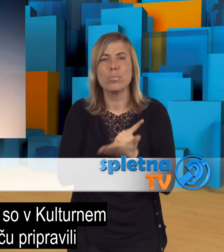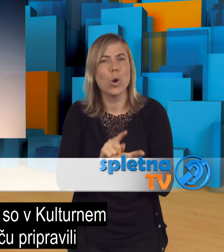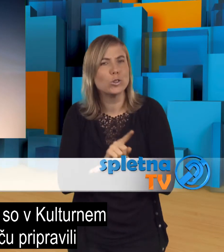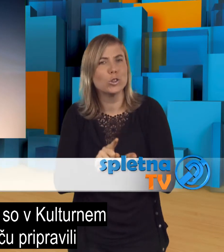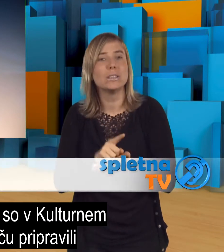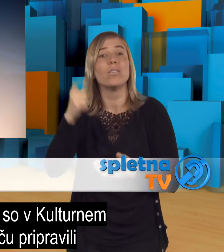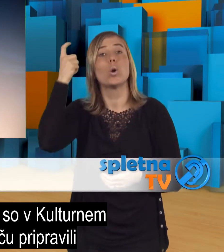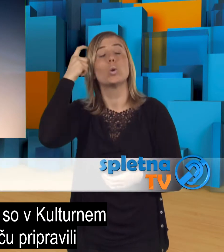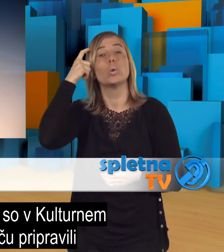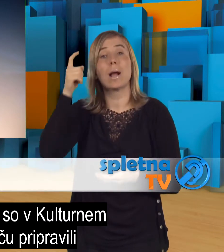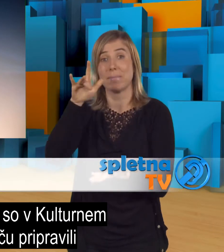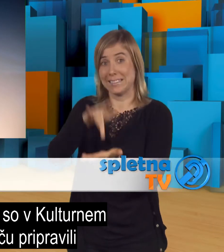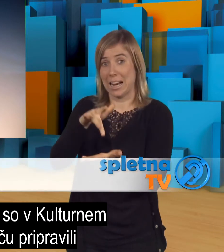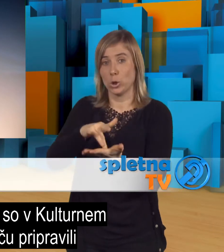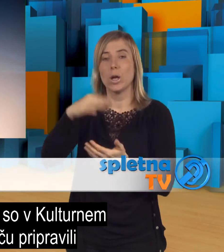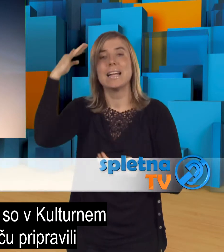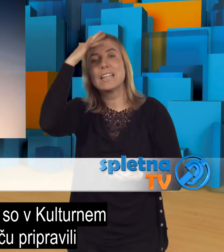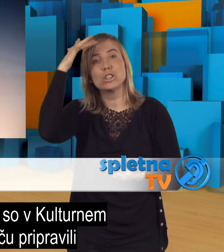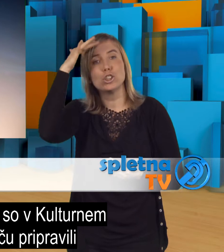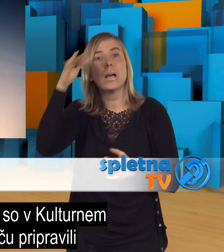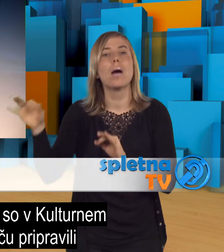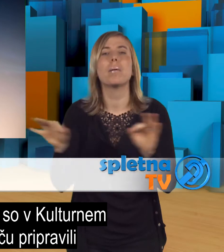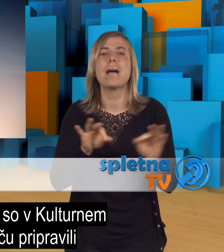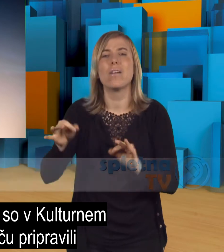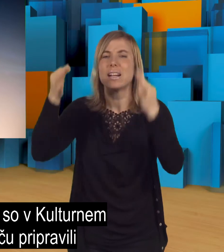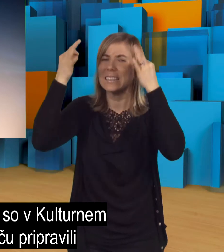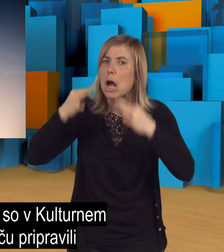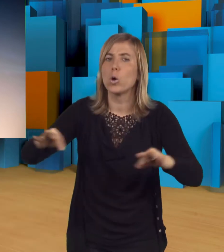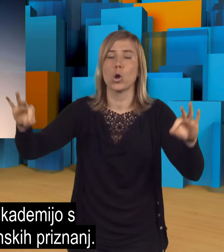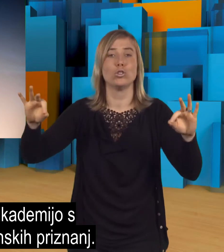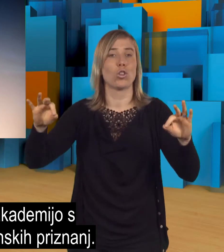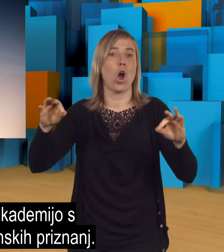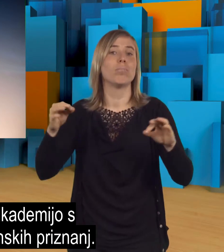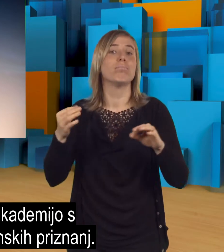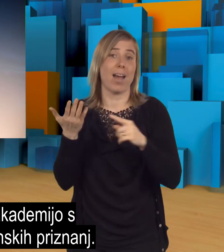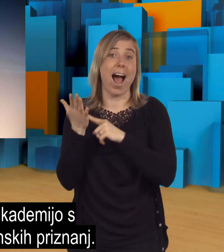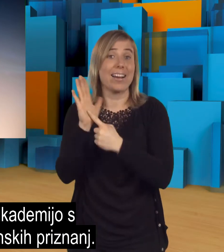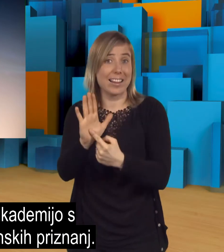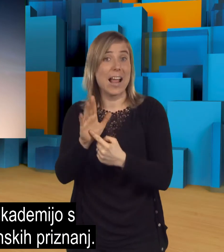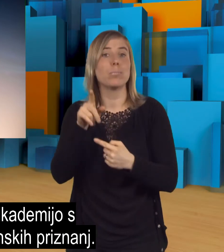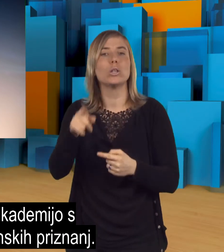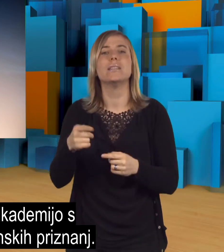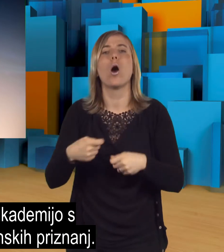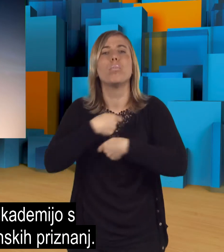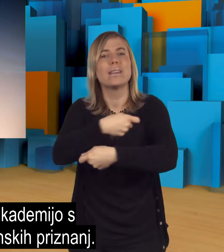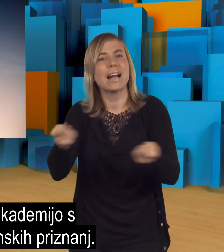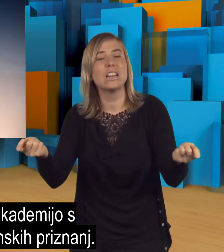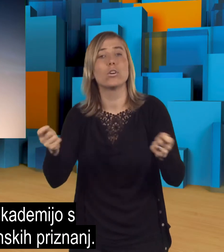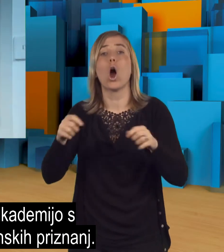Ob tej priložnosti so v kulturnem centru v Tržiču pripravili slavnostno akademijo s podelitvijo občinskih priznanj.